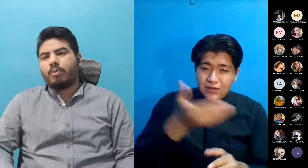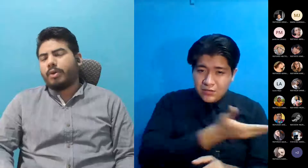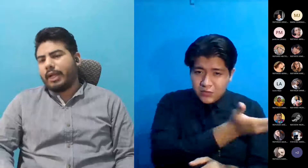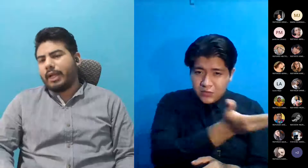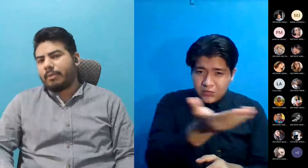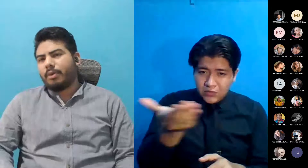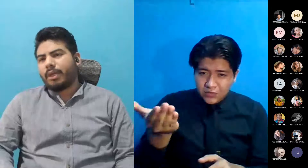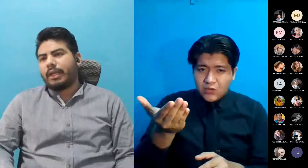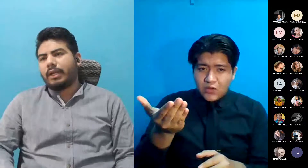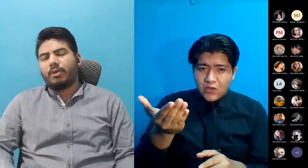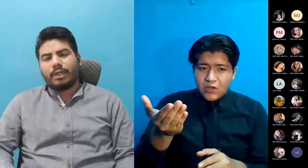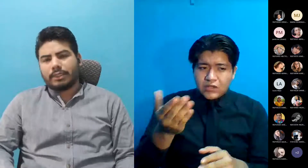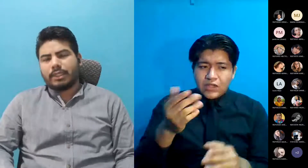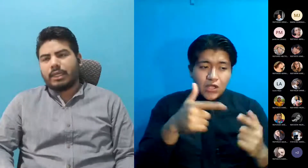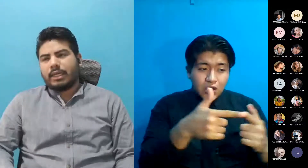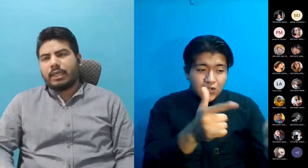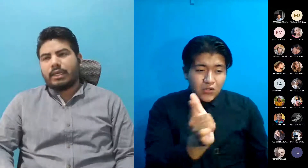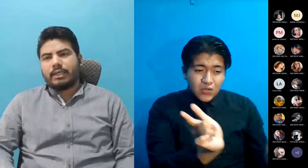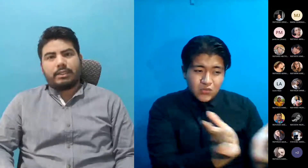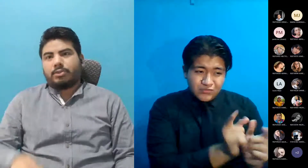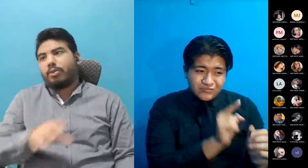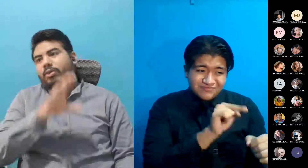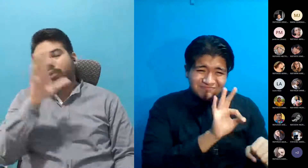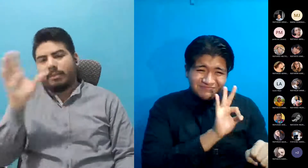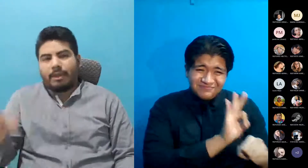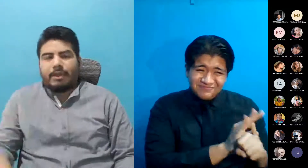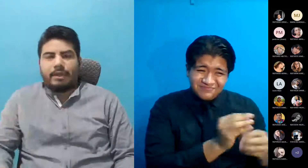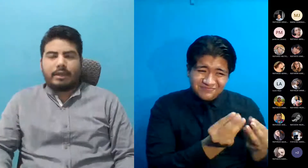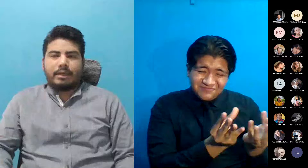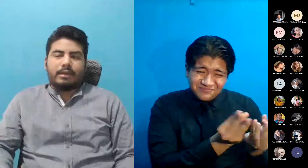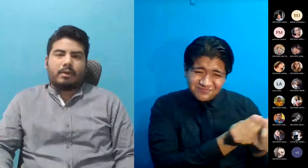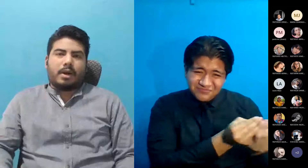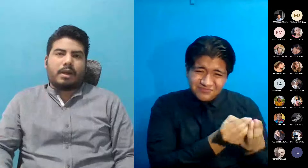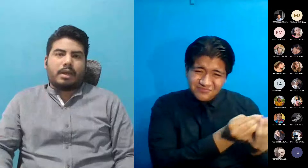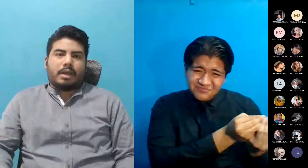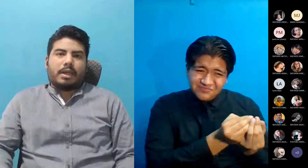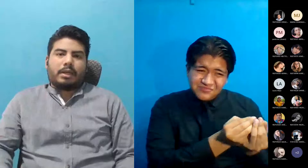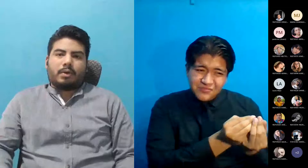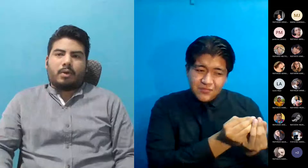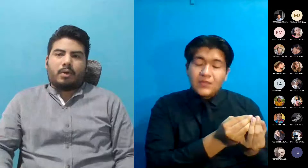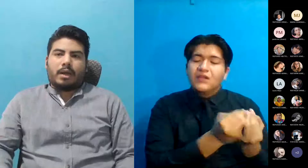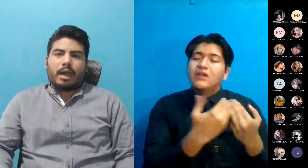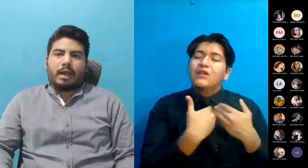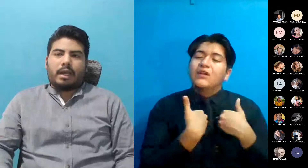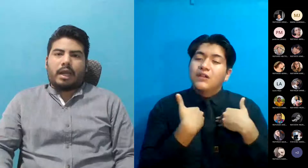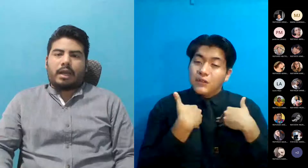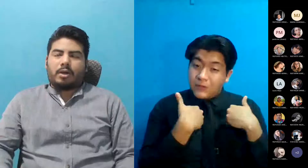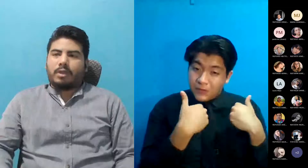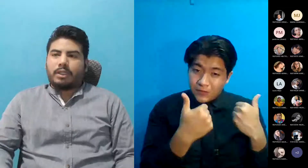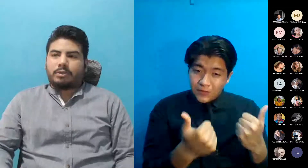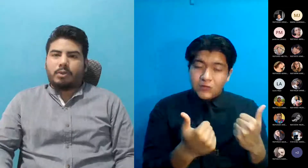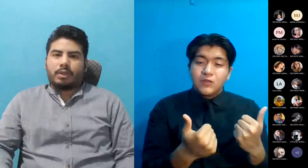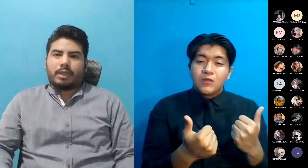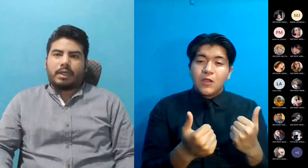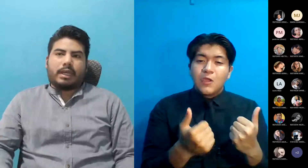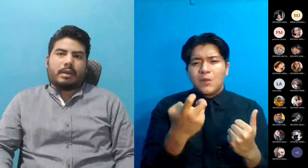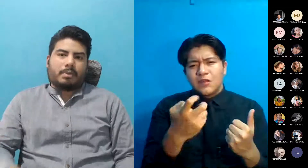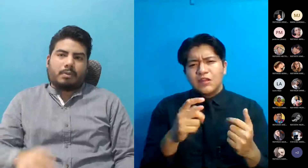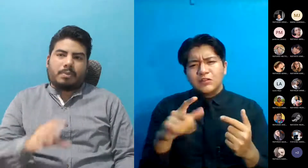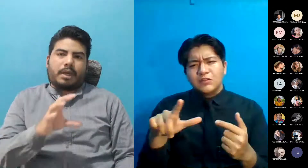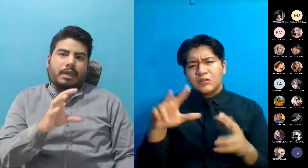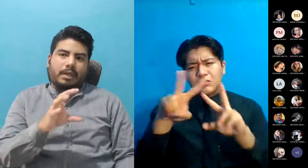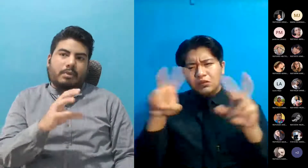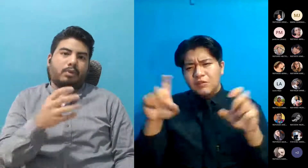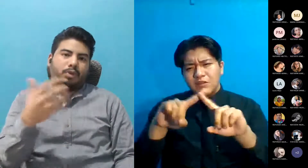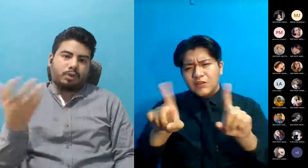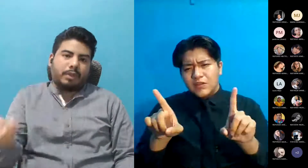un grupo vulnerable, porque lo es, y ese es otro tema del cual engloba a la comunidad sorda y a